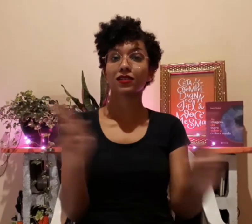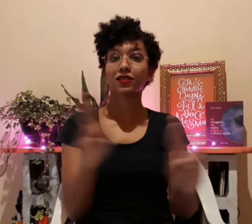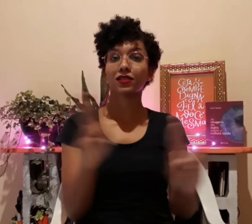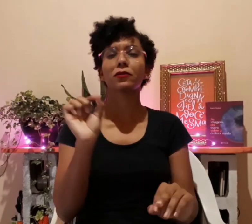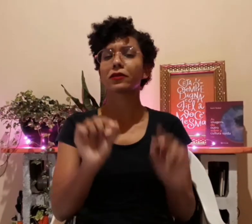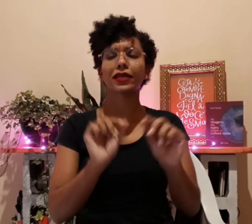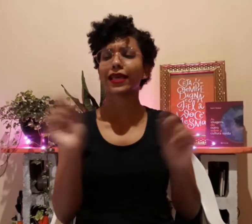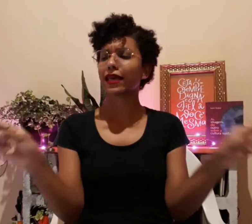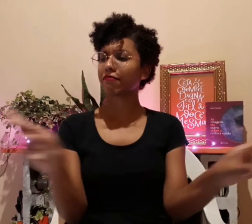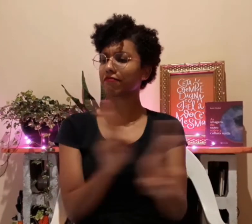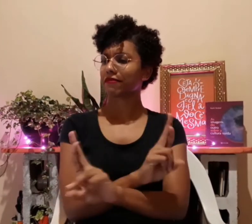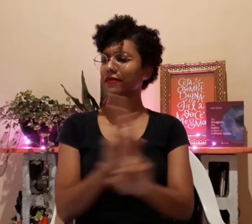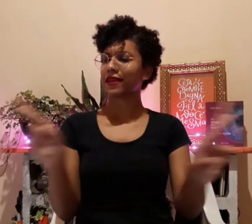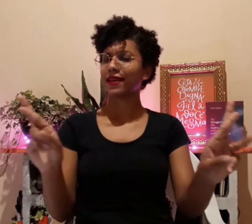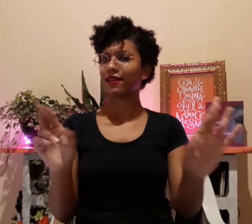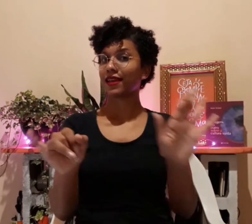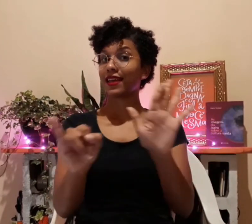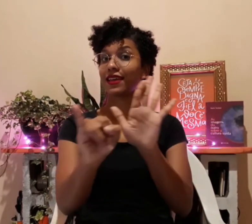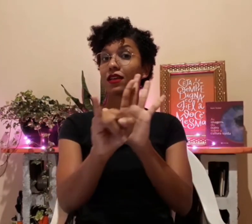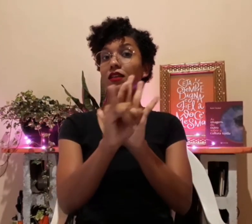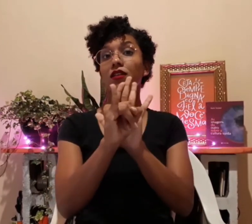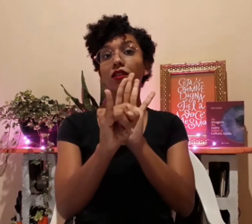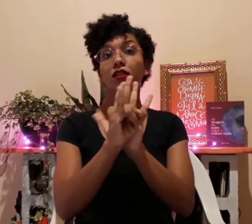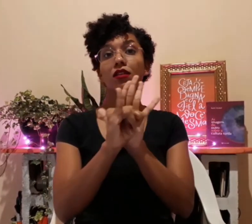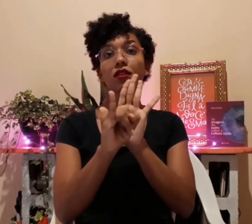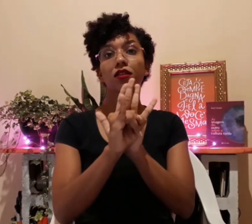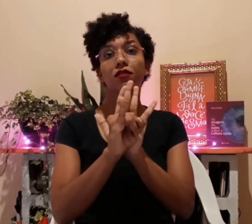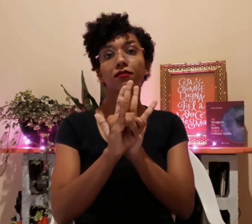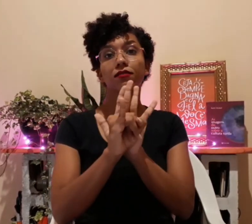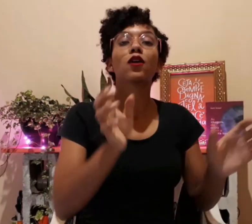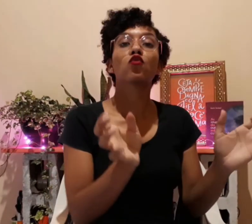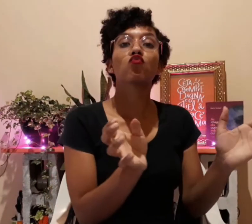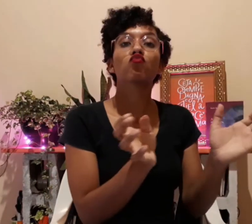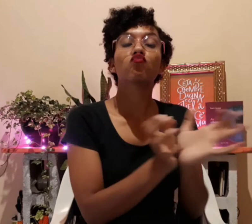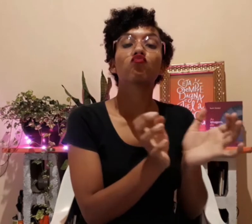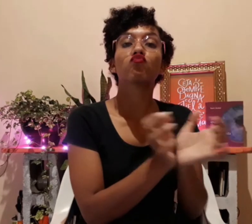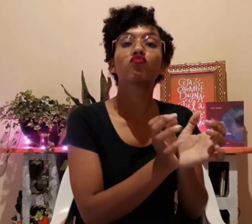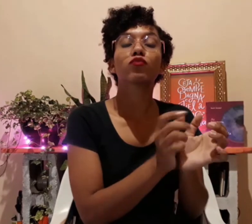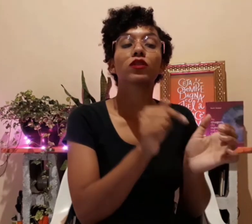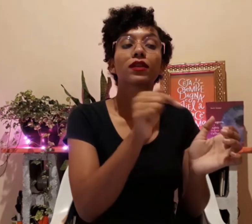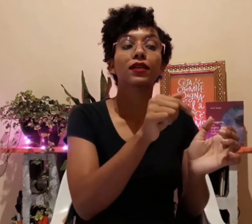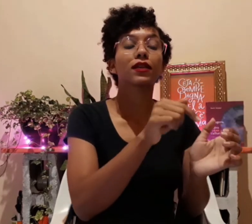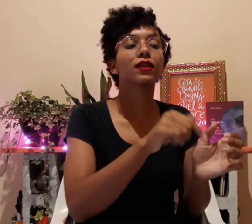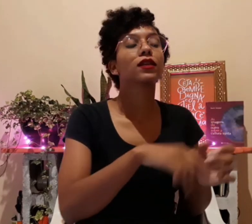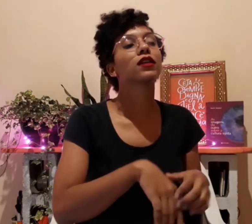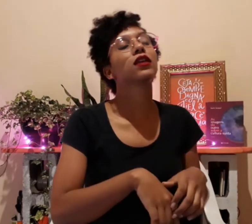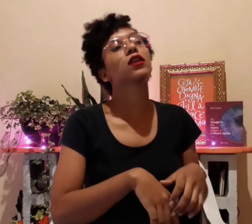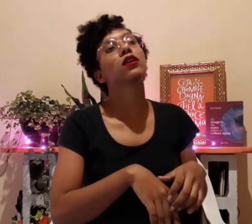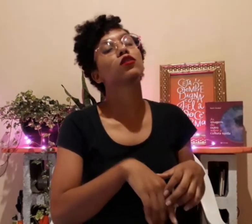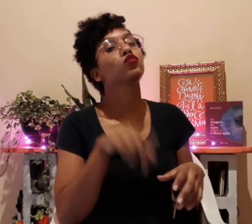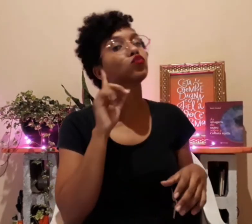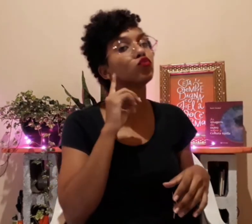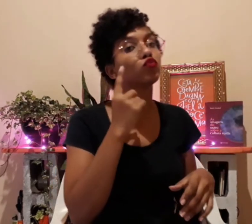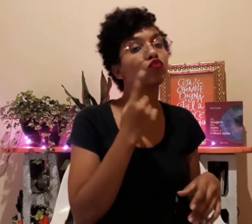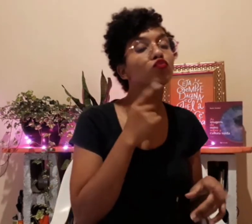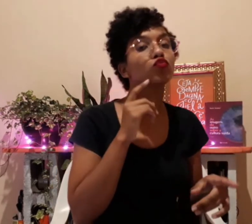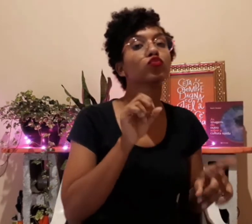a relação entre essas duas aqui é a identidade, né? A cultura surda e a cultura negra. Identidade.